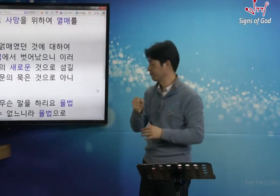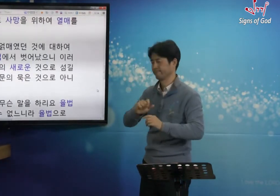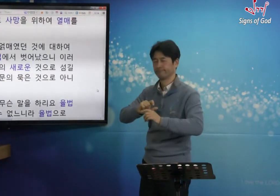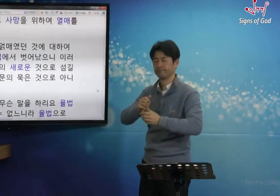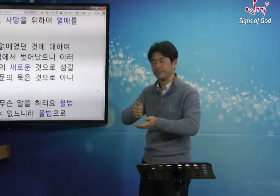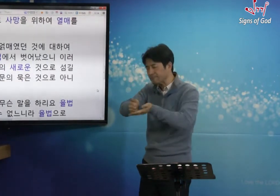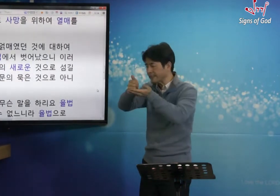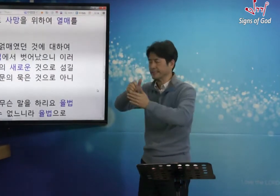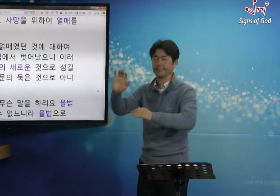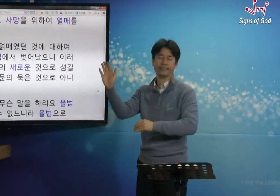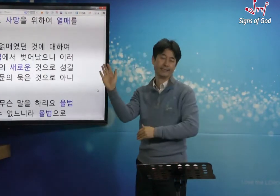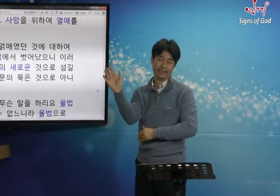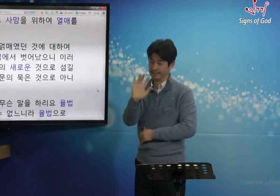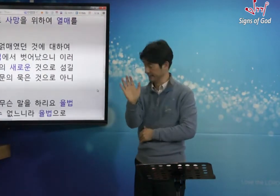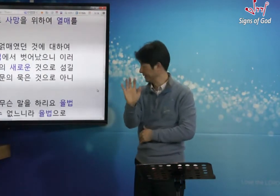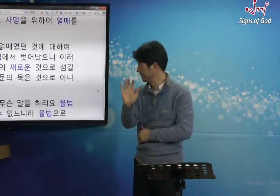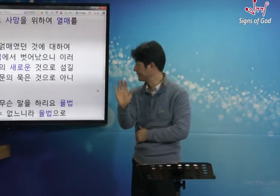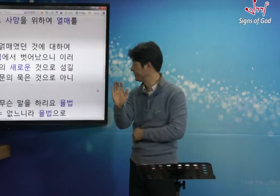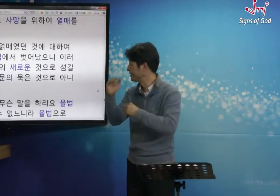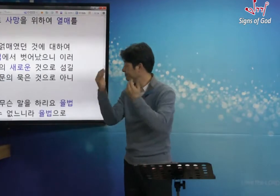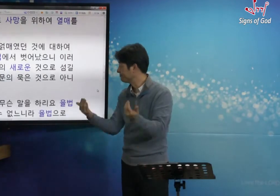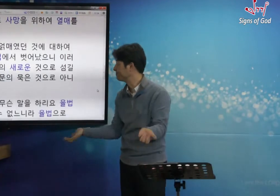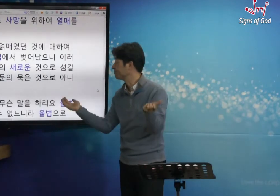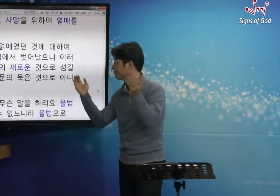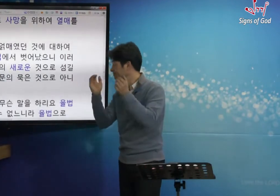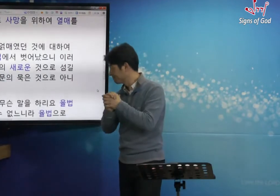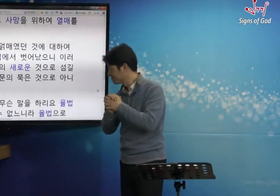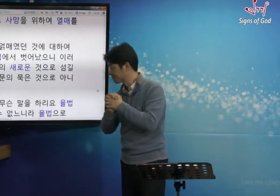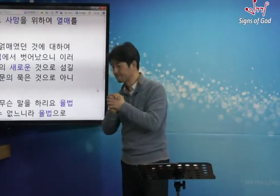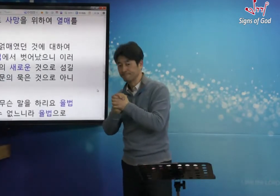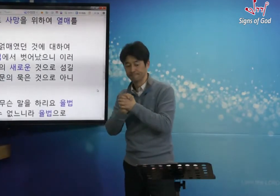것으로 아니할지니라. 아멘.